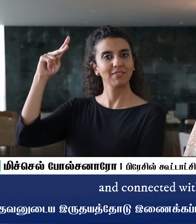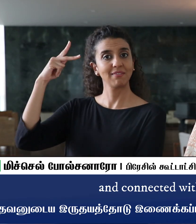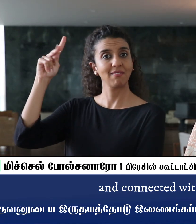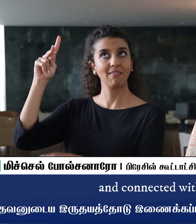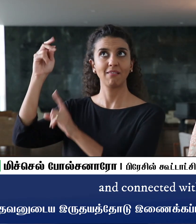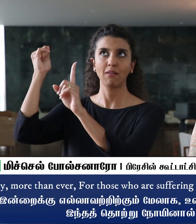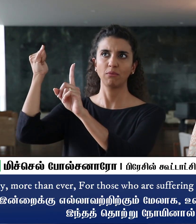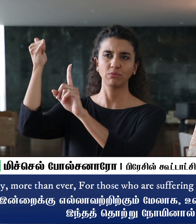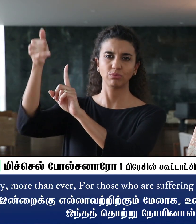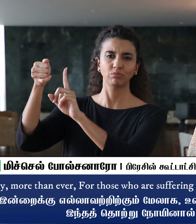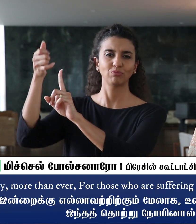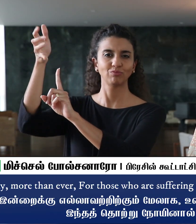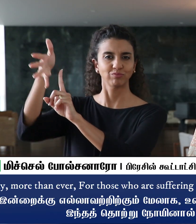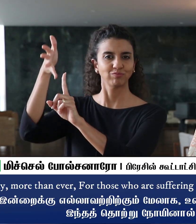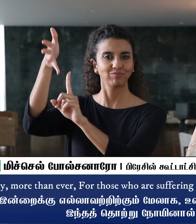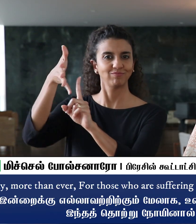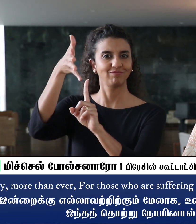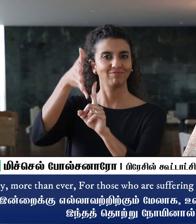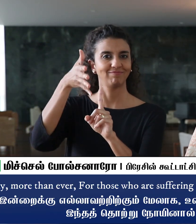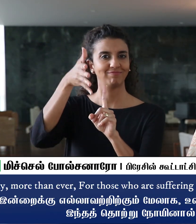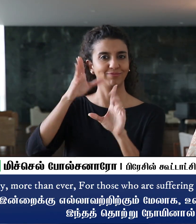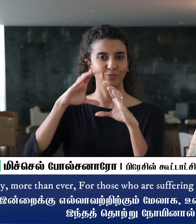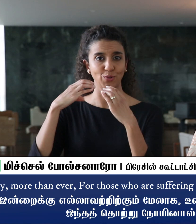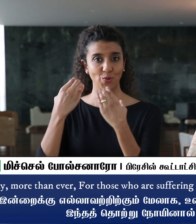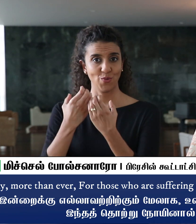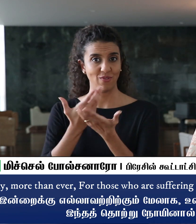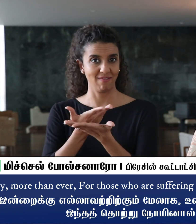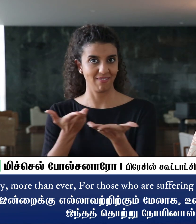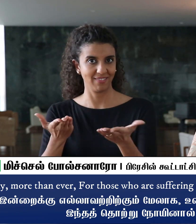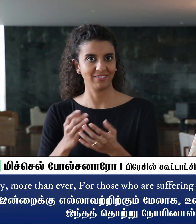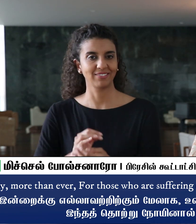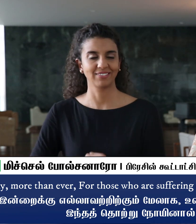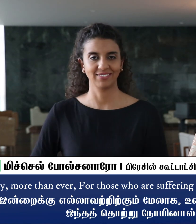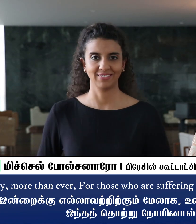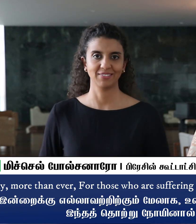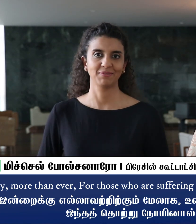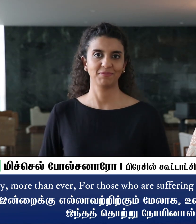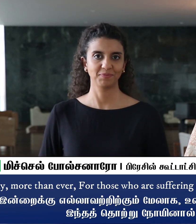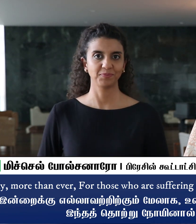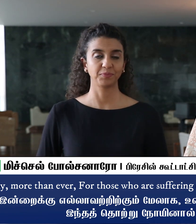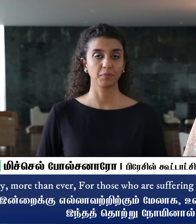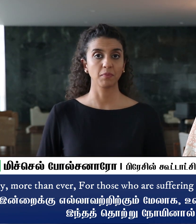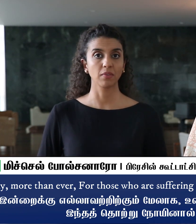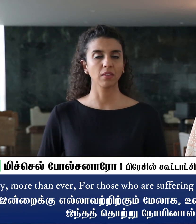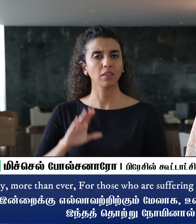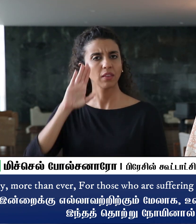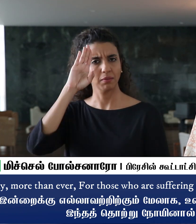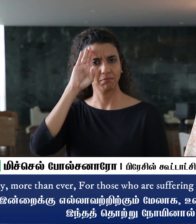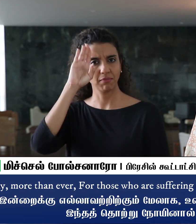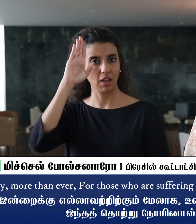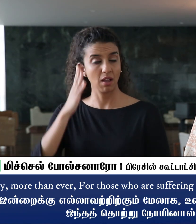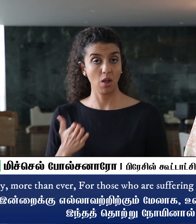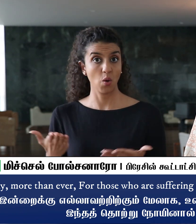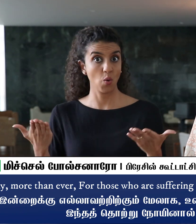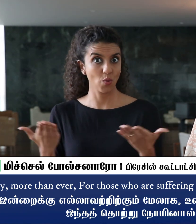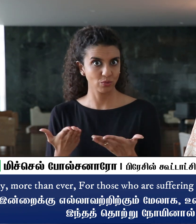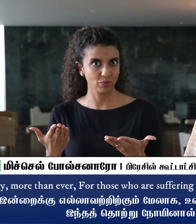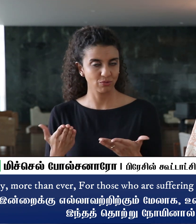நான் விரும்புகிறேன். இன்றைக்கு எல்லாவற்றிற்கும் மேலாக உலகம் முழுவதும் ஒவ்வொரு நாடுகளிலும் இந்த தொற்று